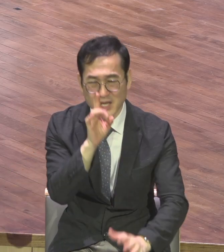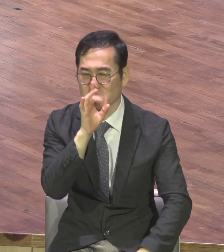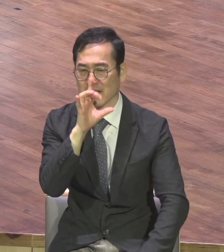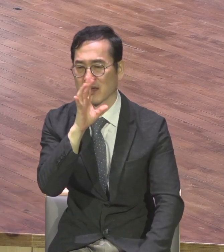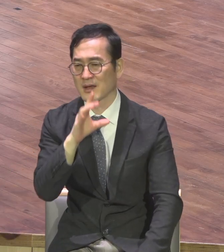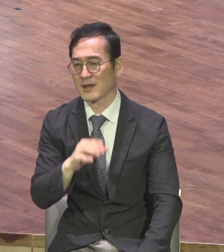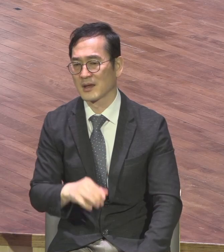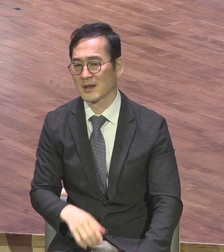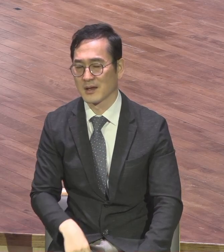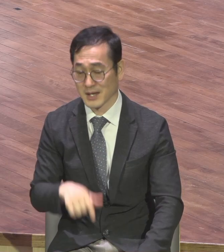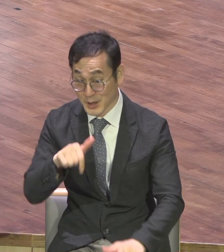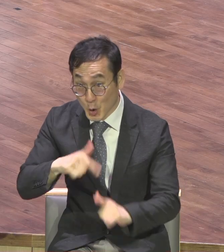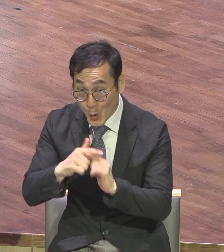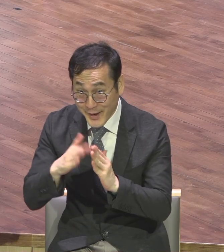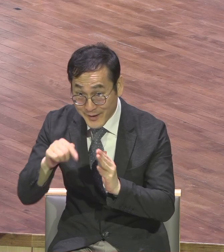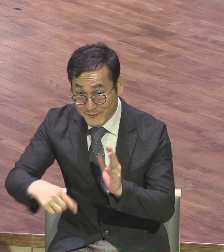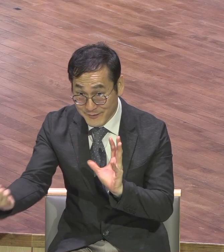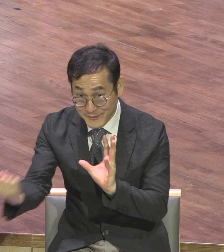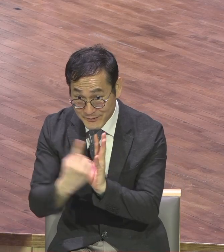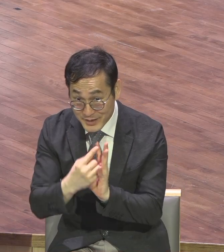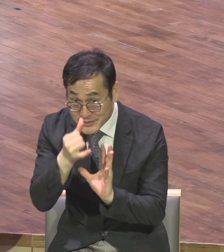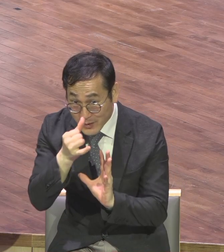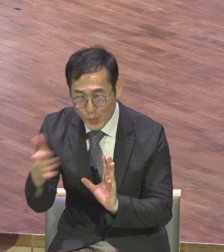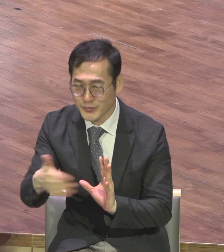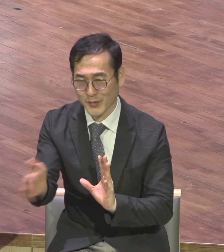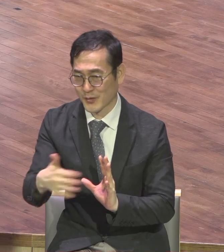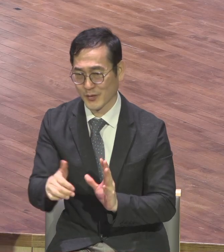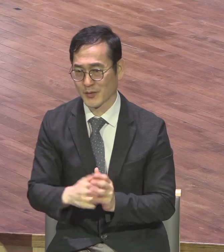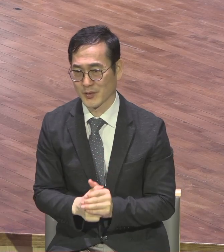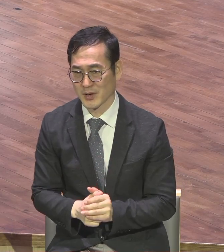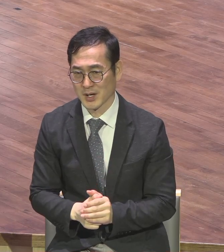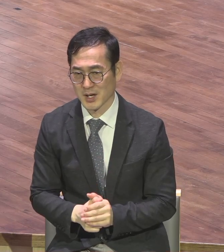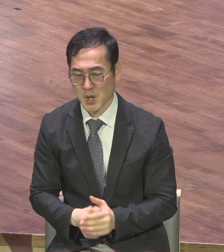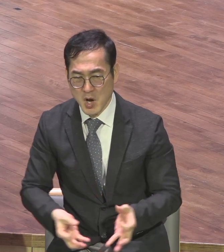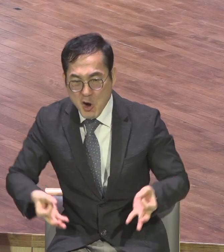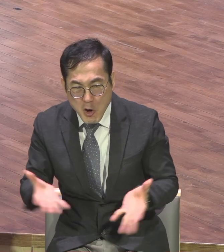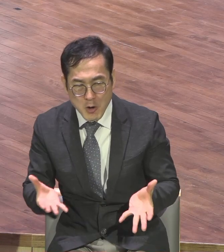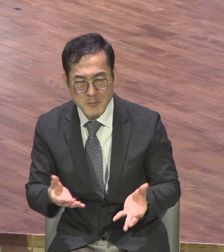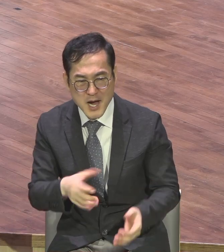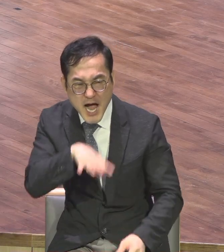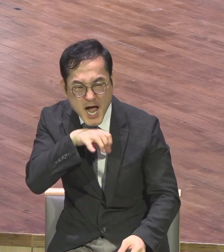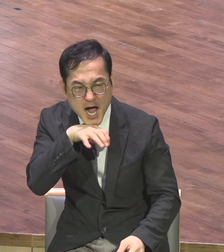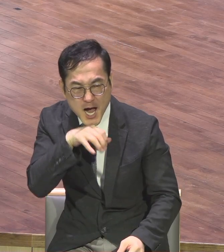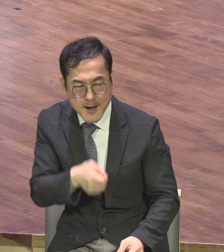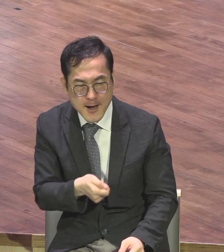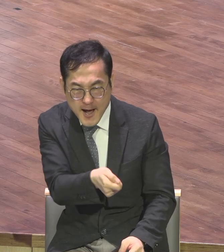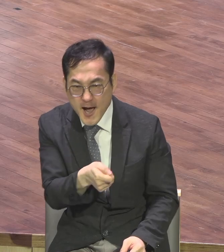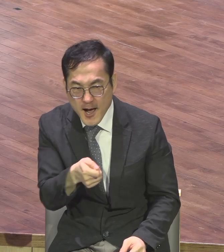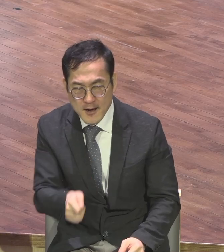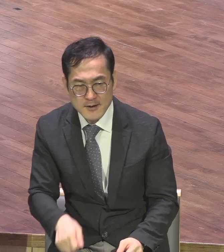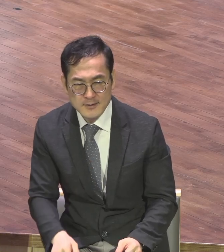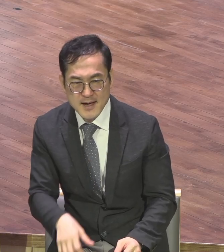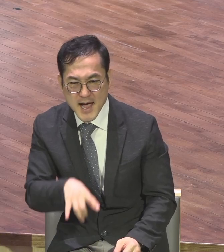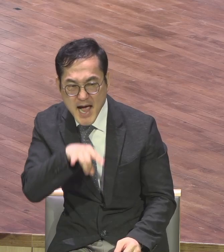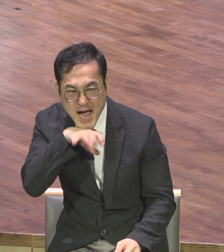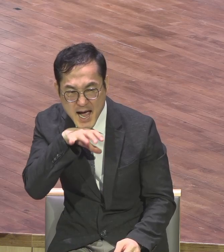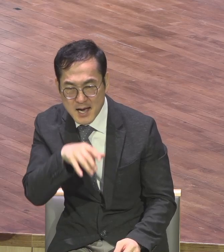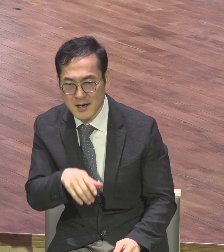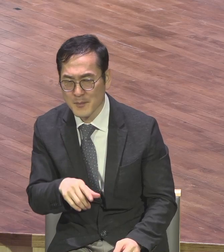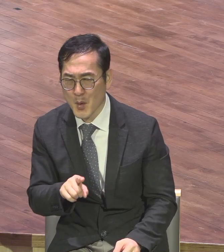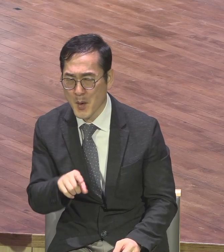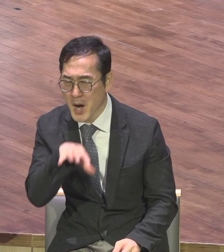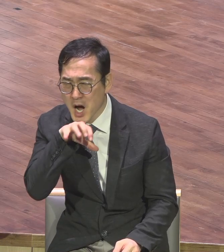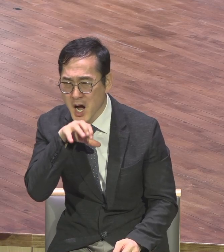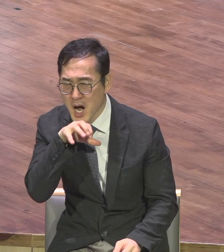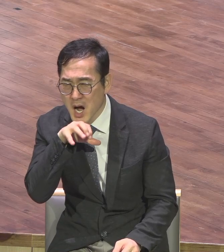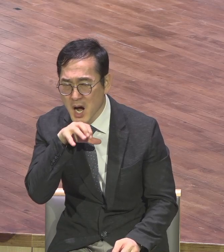사람들의 분쟁, 그 어느 모임 가도 그렇습니다. 꼭 분쟁식입니다. 분쟁. 꼭 불평하게 하고 시비 걸게 만들고 뭔가 불만을